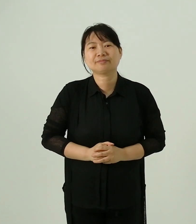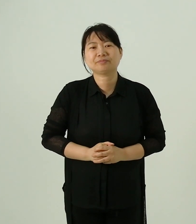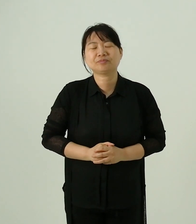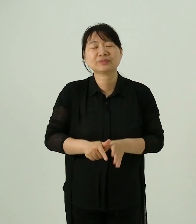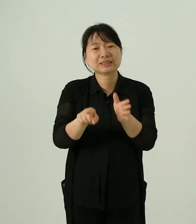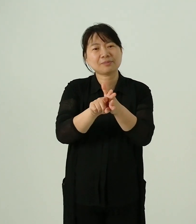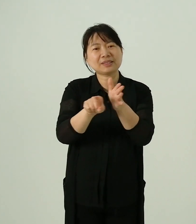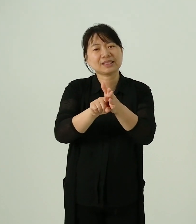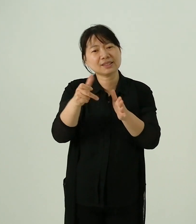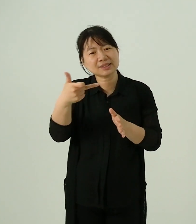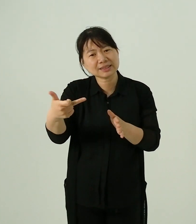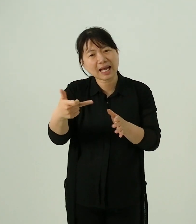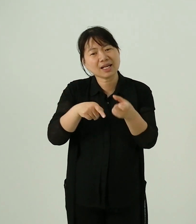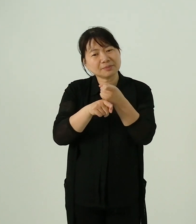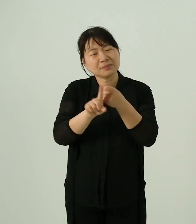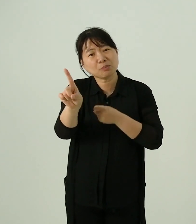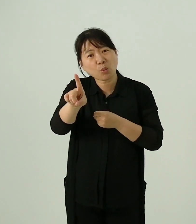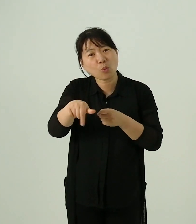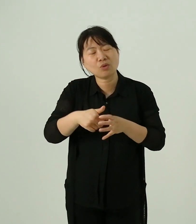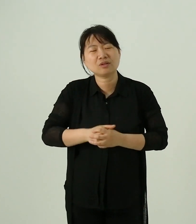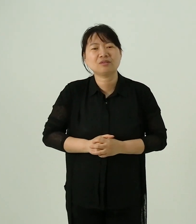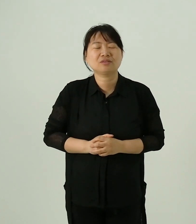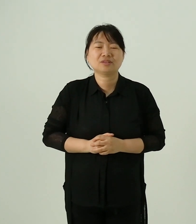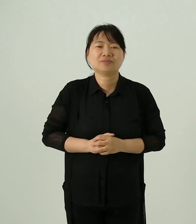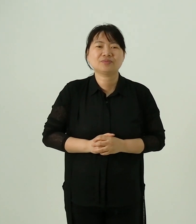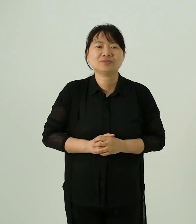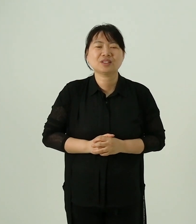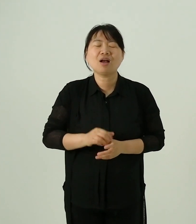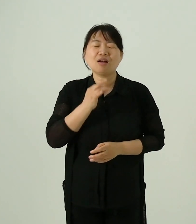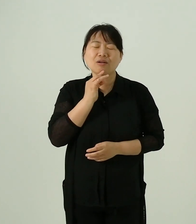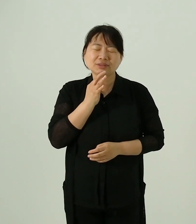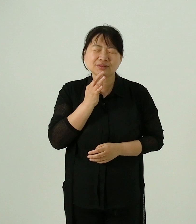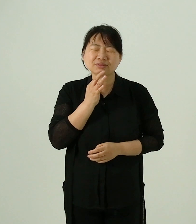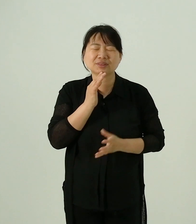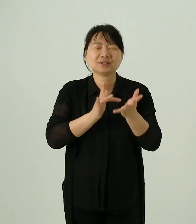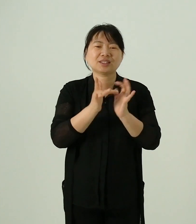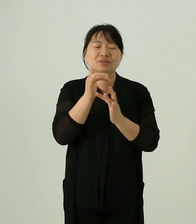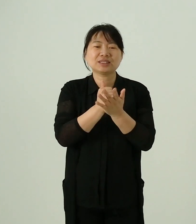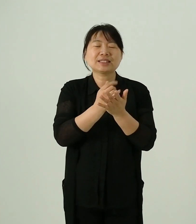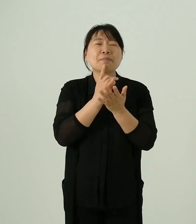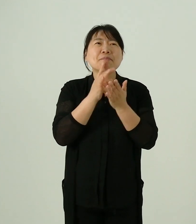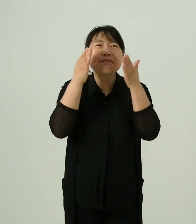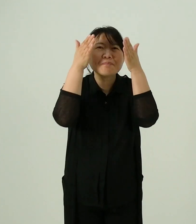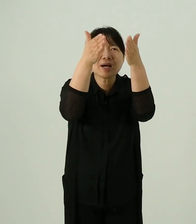그러니까 믿음이 크다는 건 무슨 뜻인가 하면 오로지 그분만 답이라는